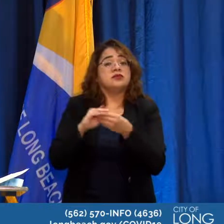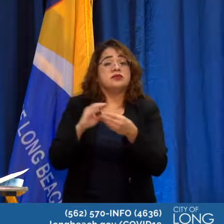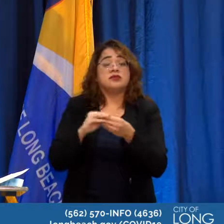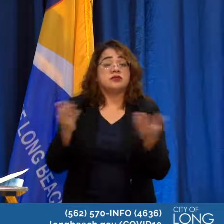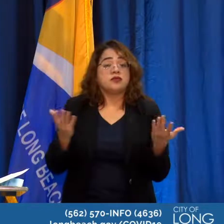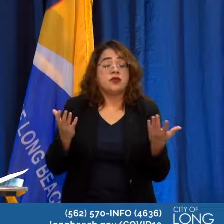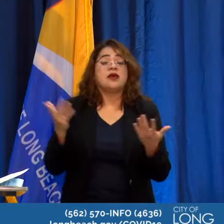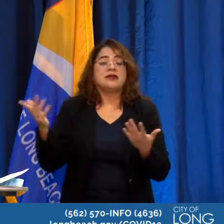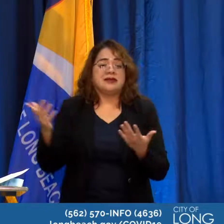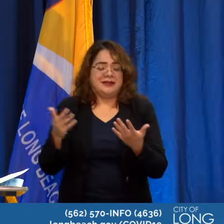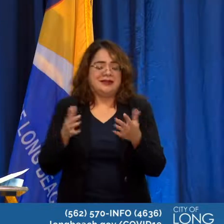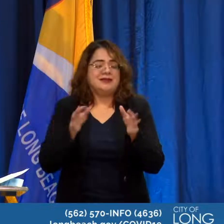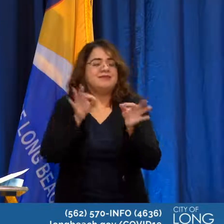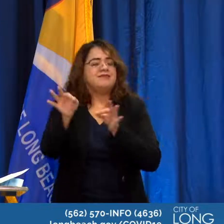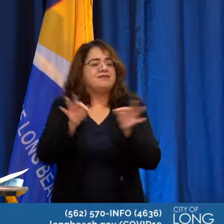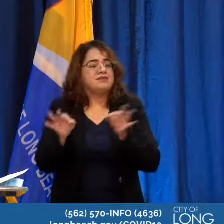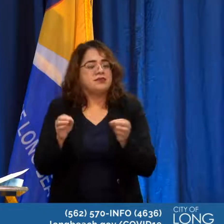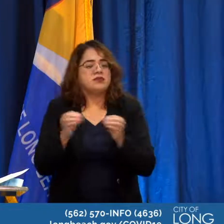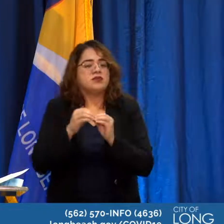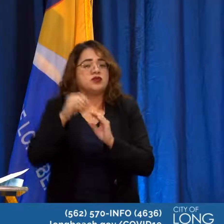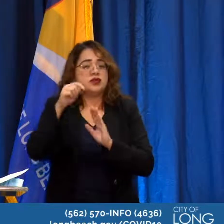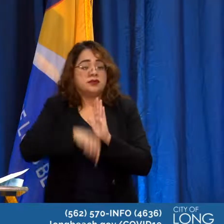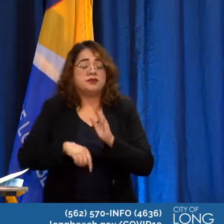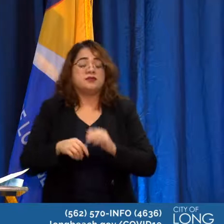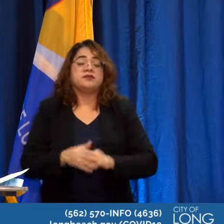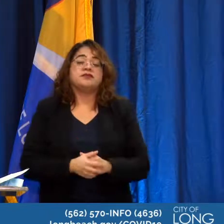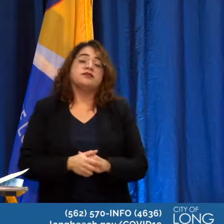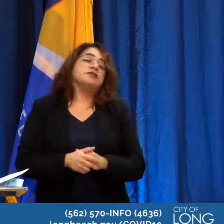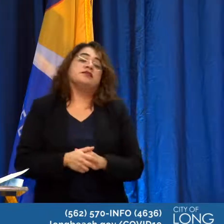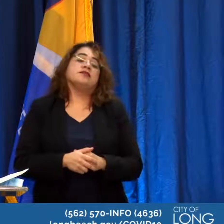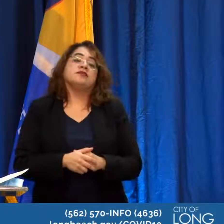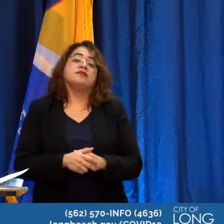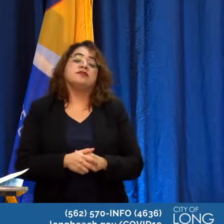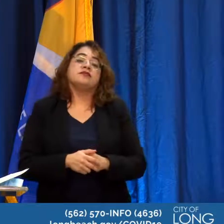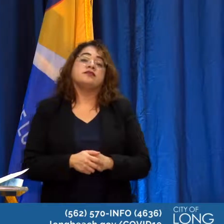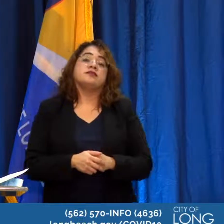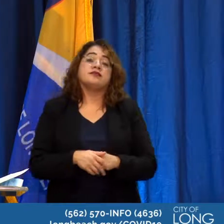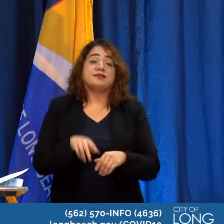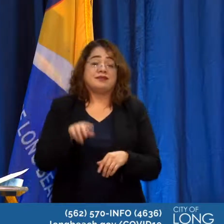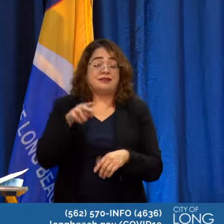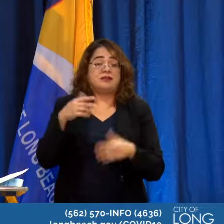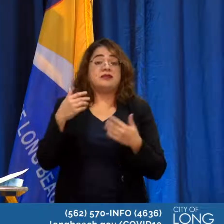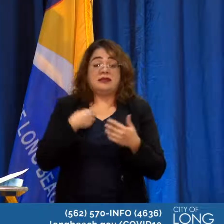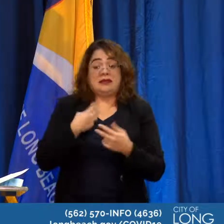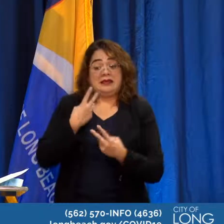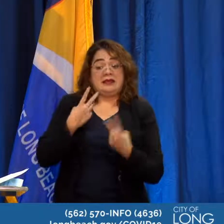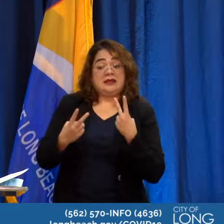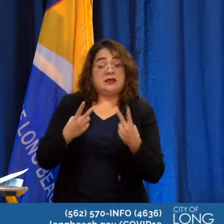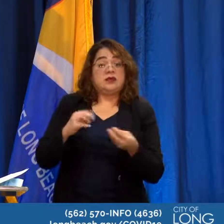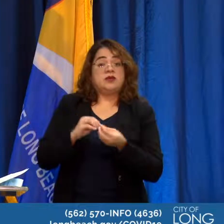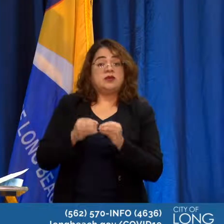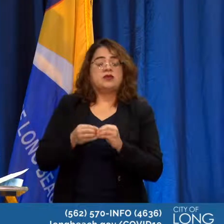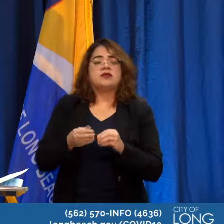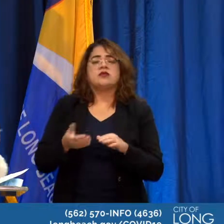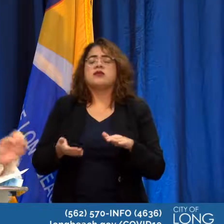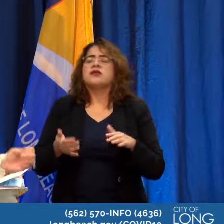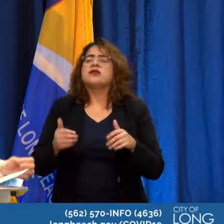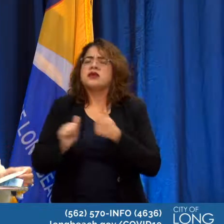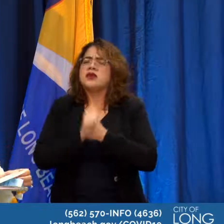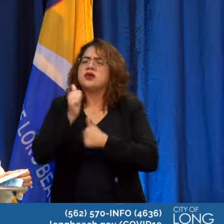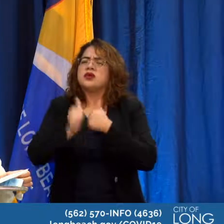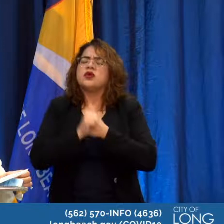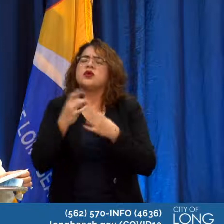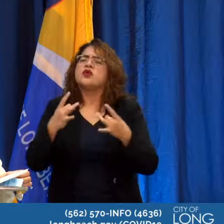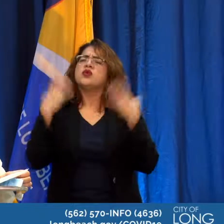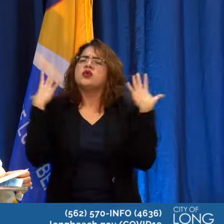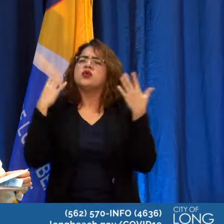datos adicionales. Los cambios en los indicadores de datos son alarmantes. Nuestro personal ha